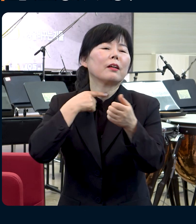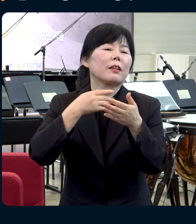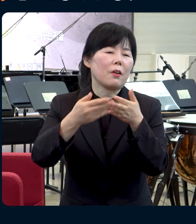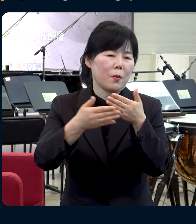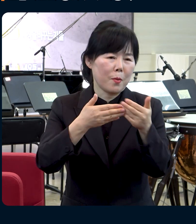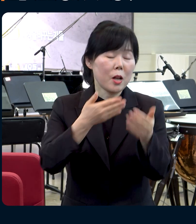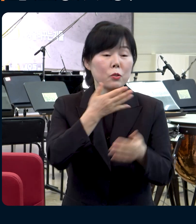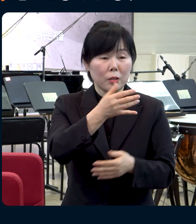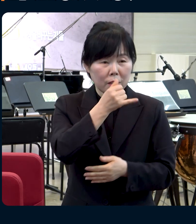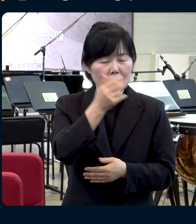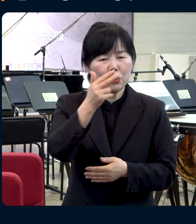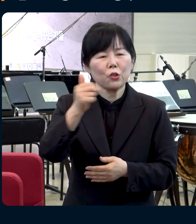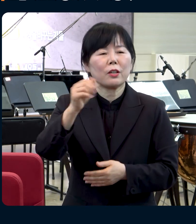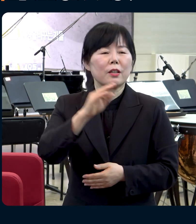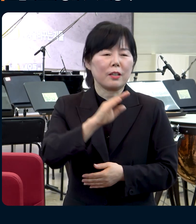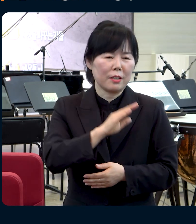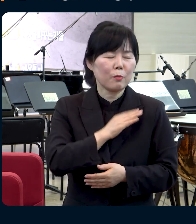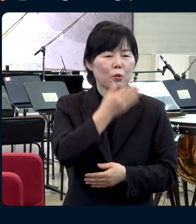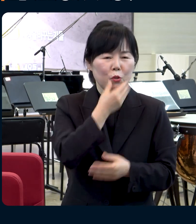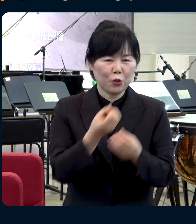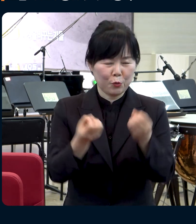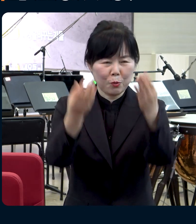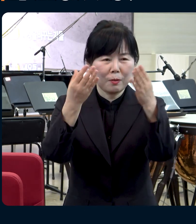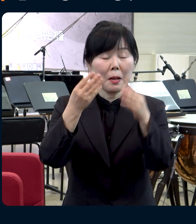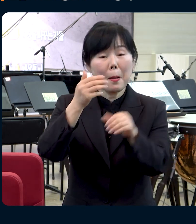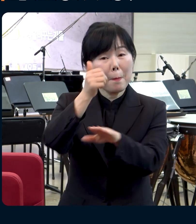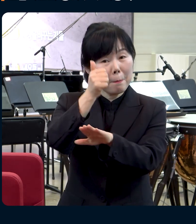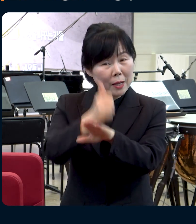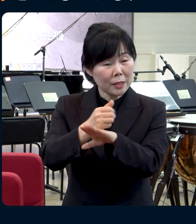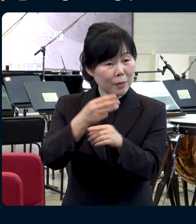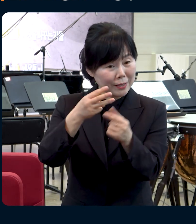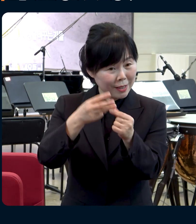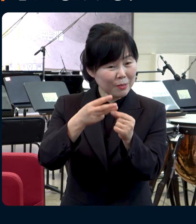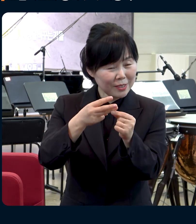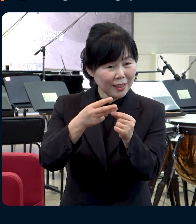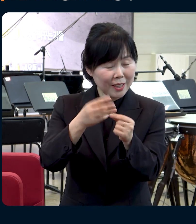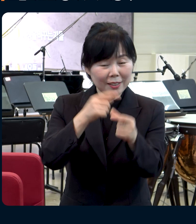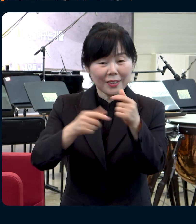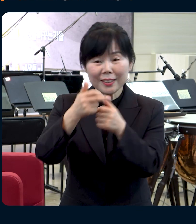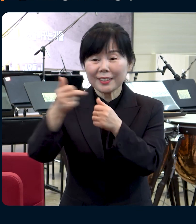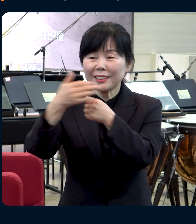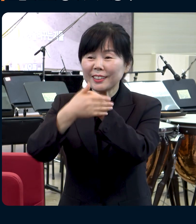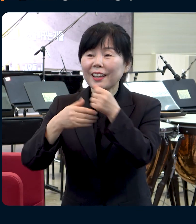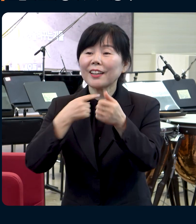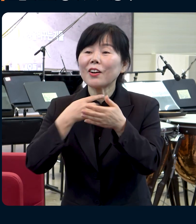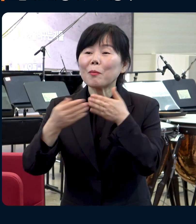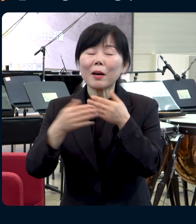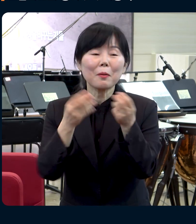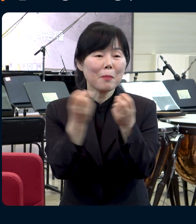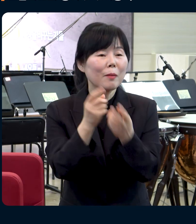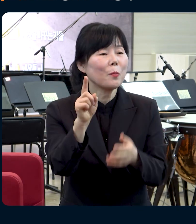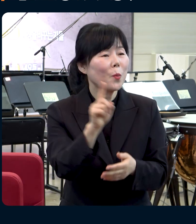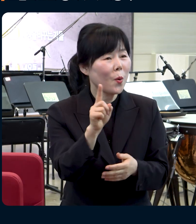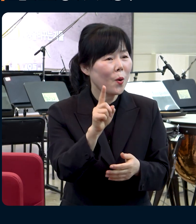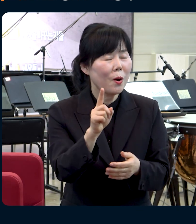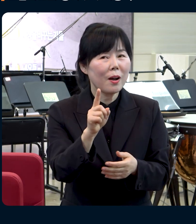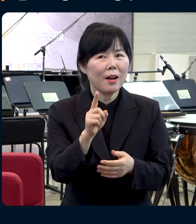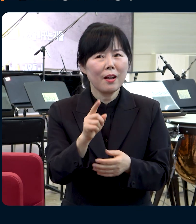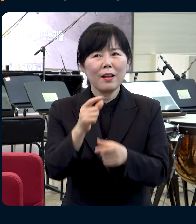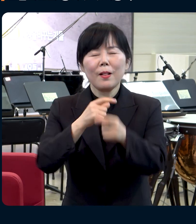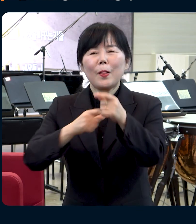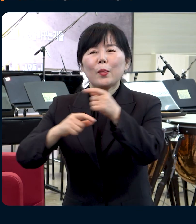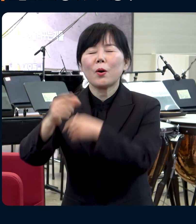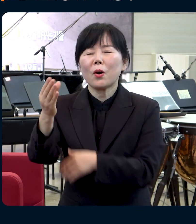이름으로 축원합니다. 마지막으로요, 더 큰 은혜를 경험하기 위해서는 어떻게 하느냐? 마지막으로 더